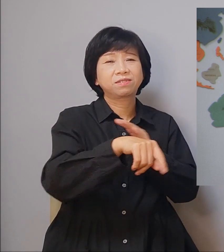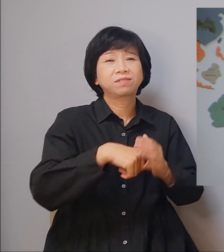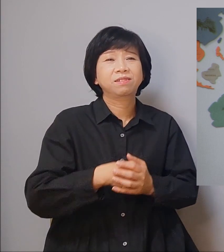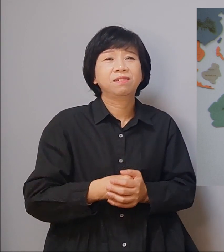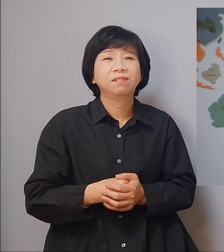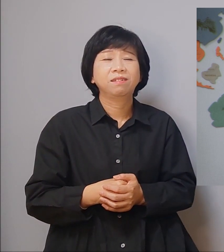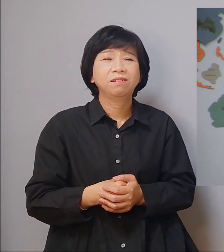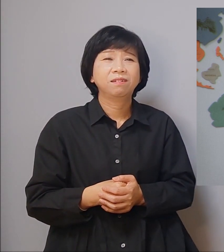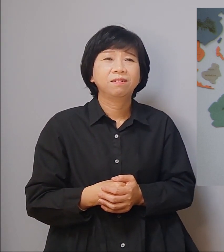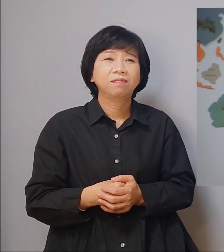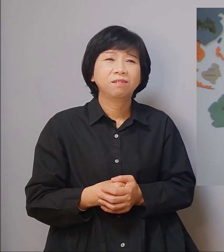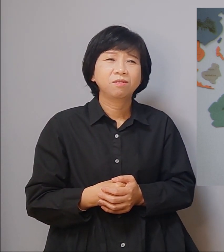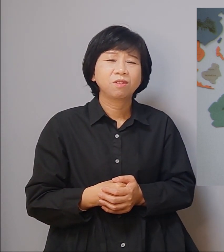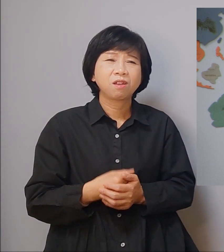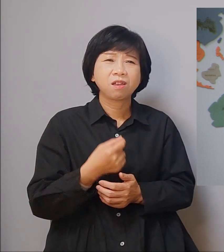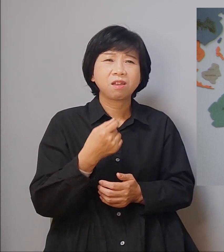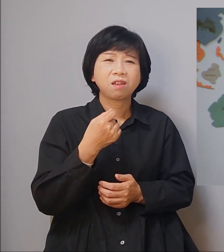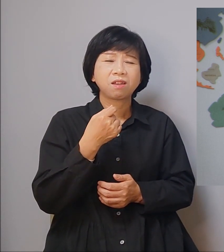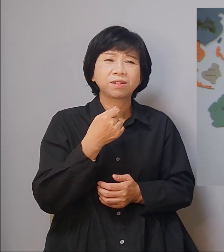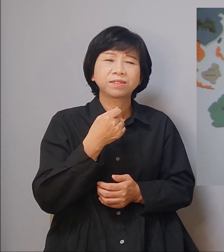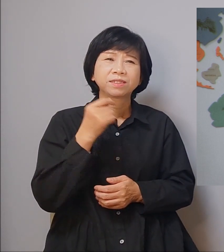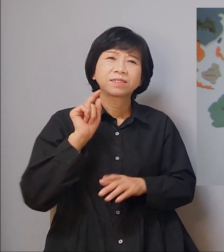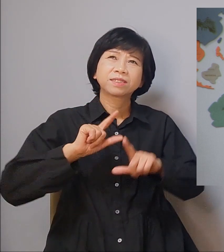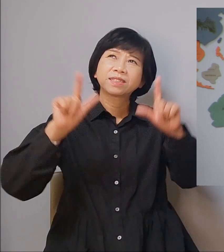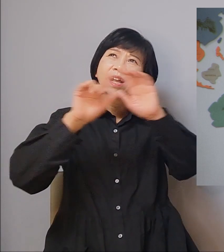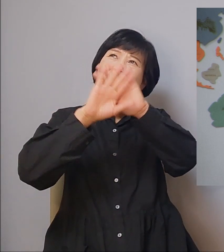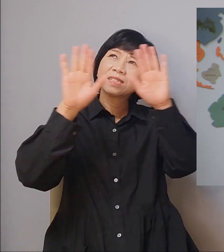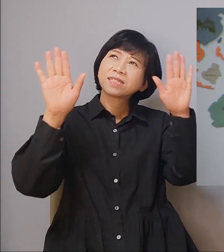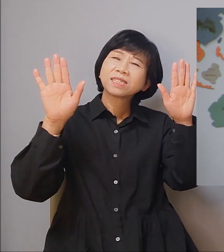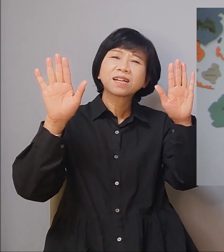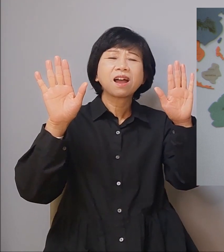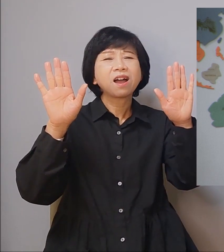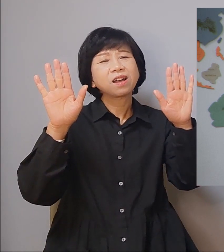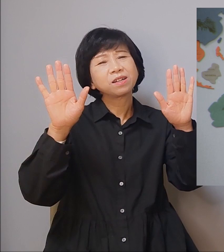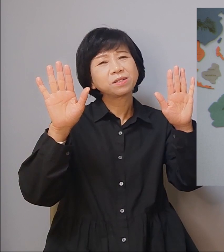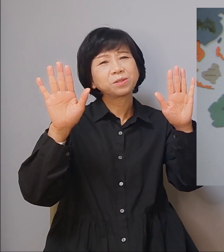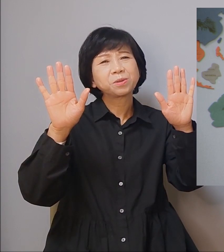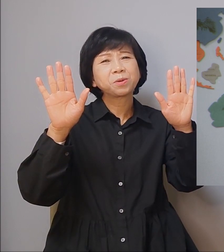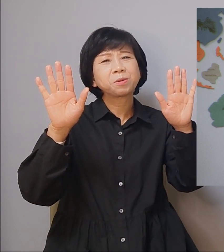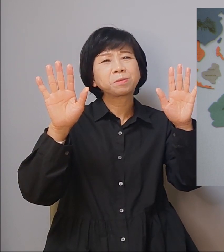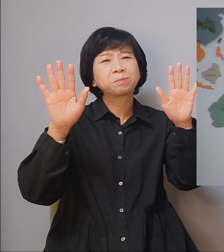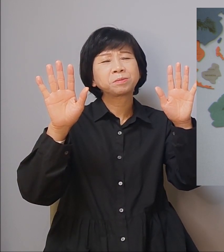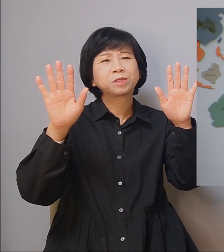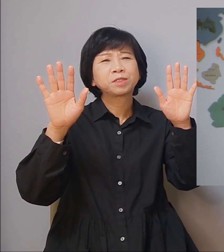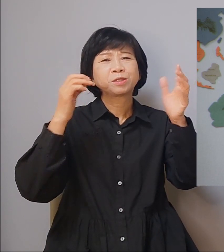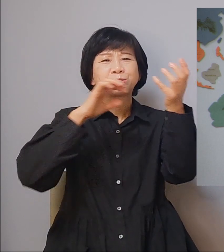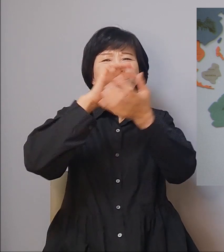그런데 날씨가 비행기를 탈 때부터 좀 궂은 날씨였습니다.